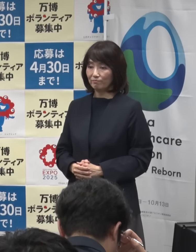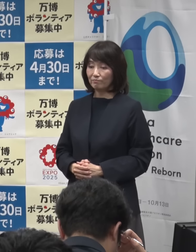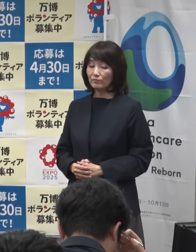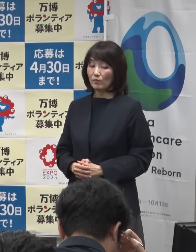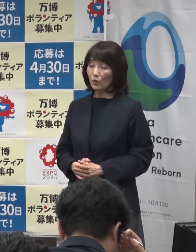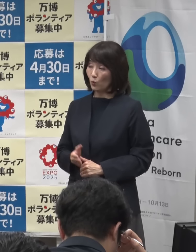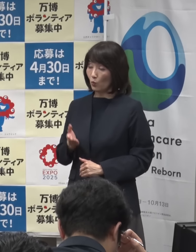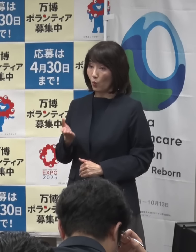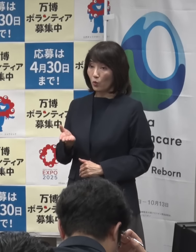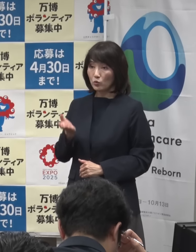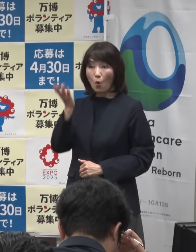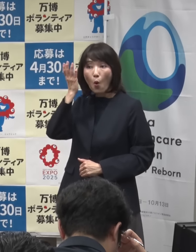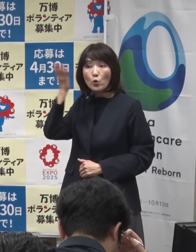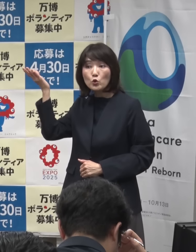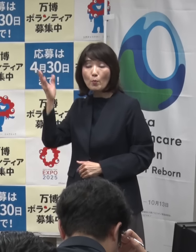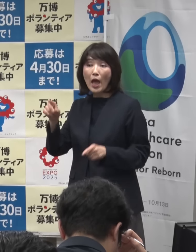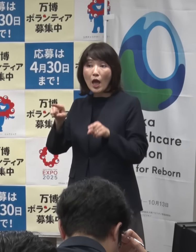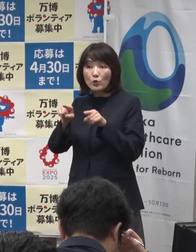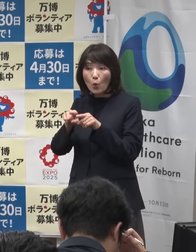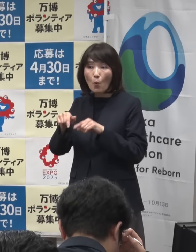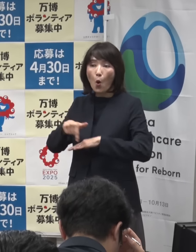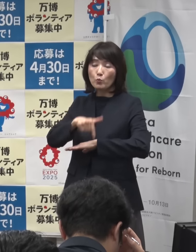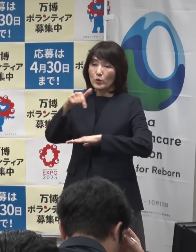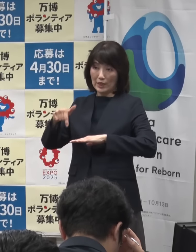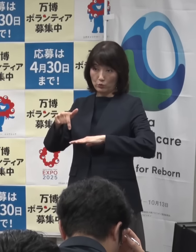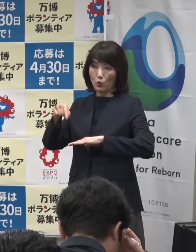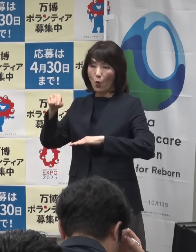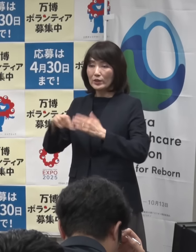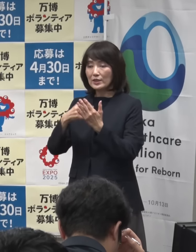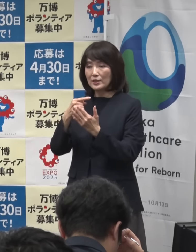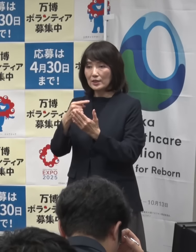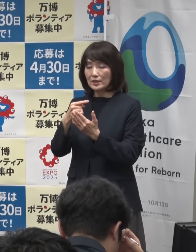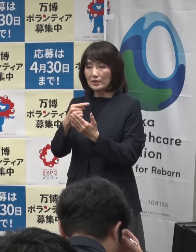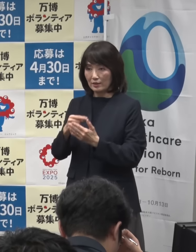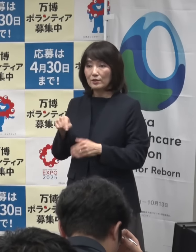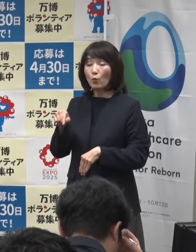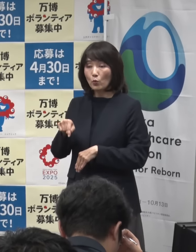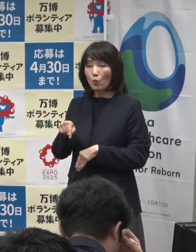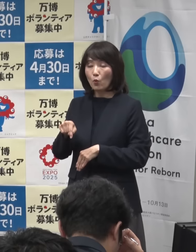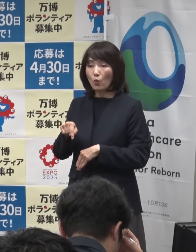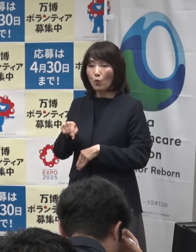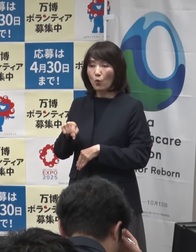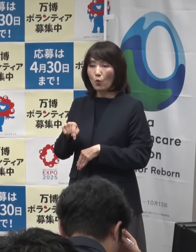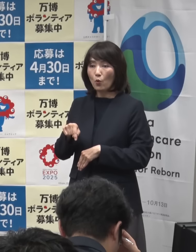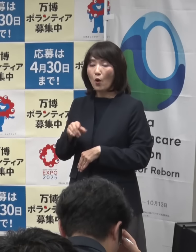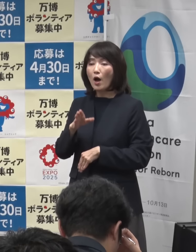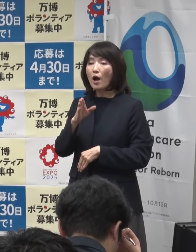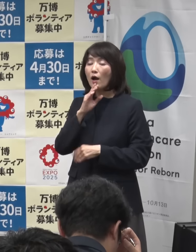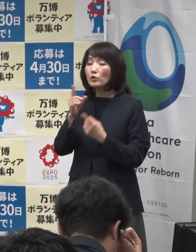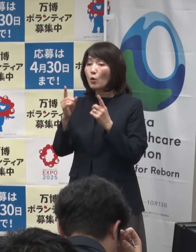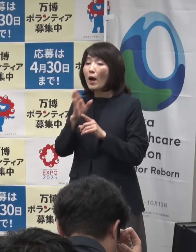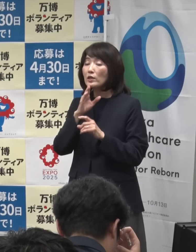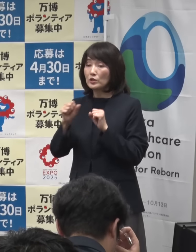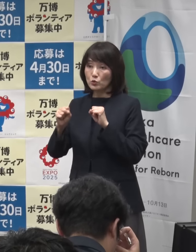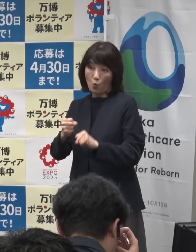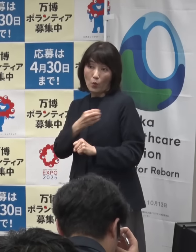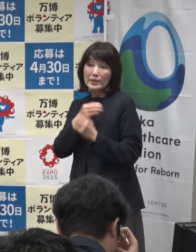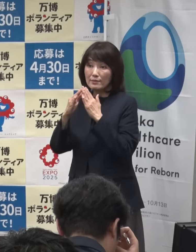の夢友プロジェクト、今回の折り鶴に参加いただける夢友プロジェクトの門真実行委員会ですけれ